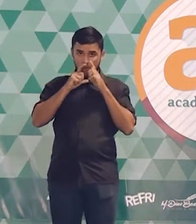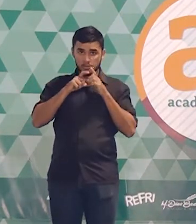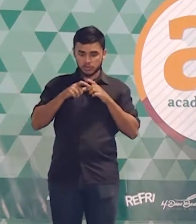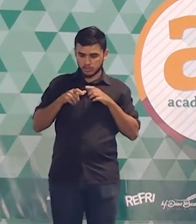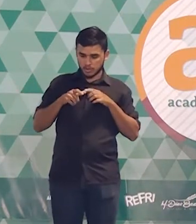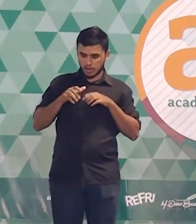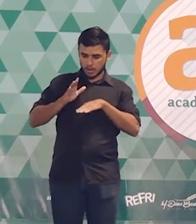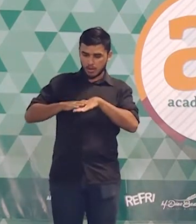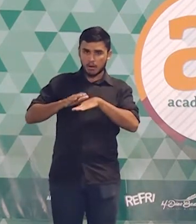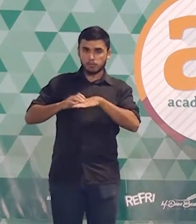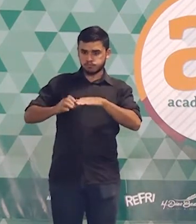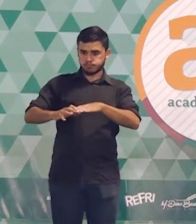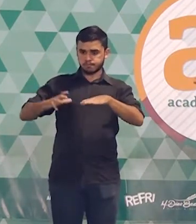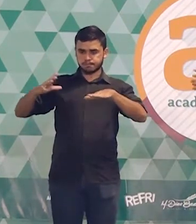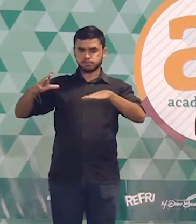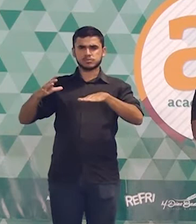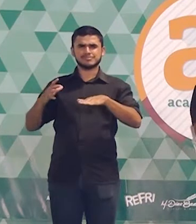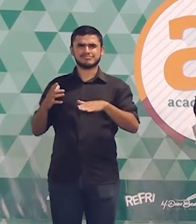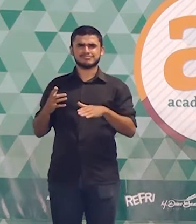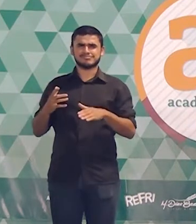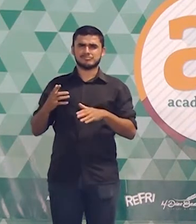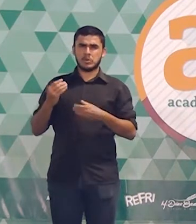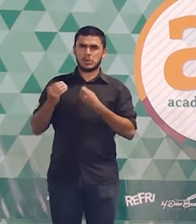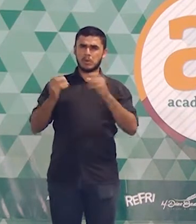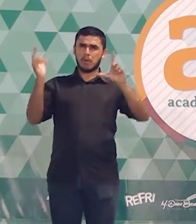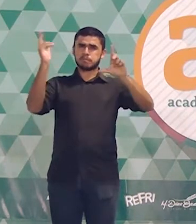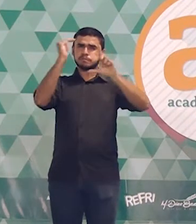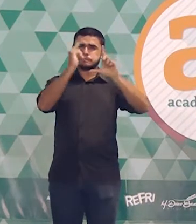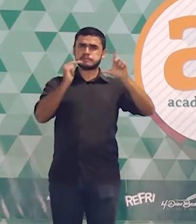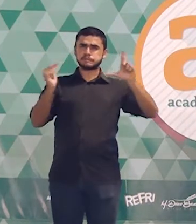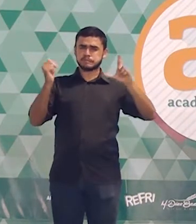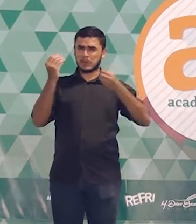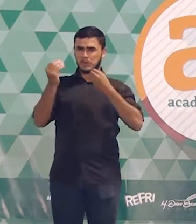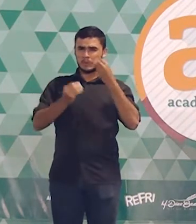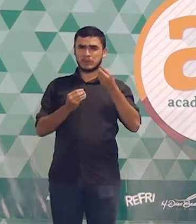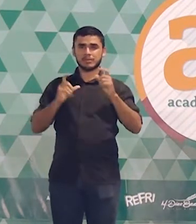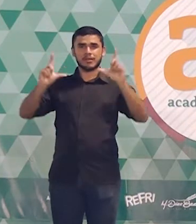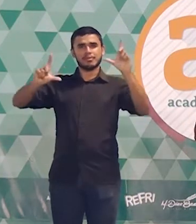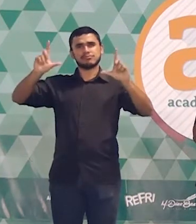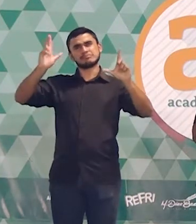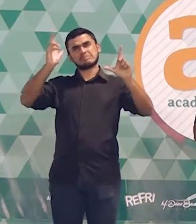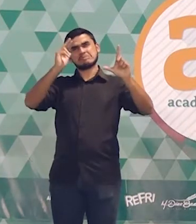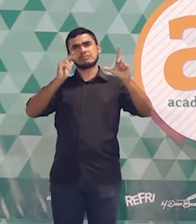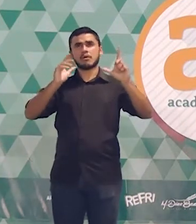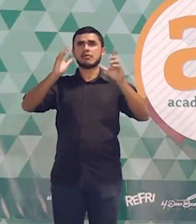pezão. Mas isso aí é tão desproporcional, meu amigo. Essa